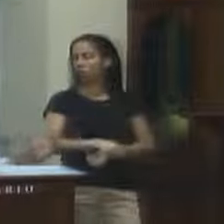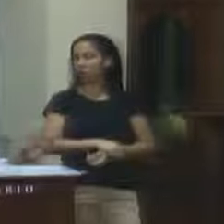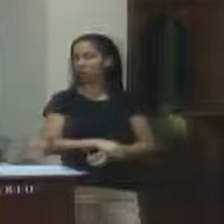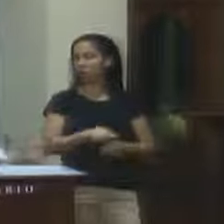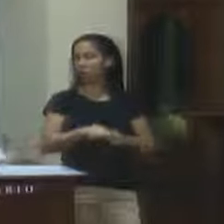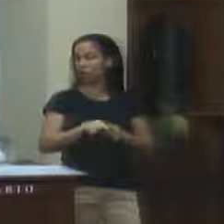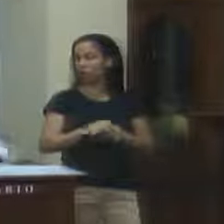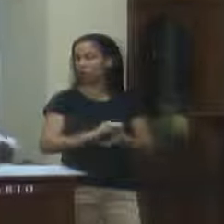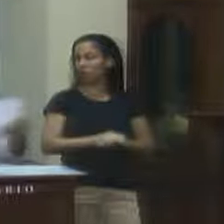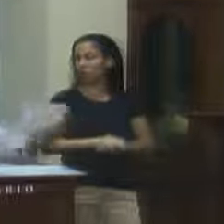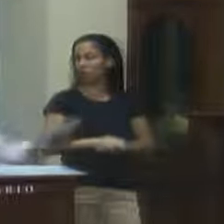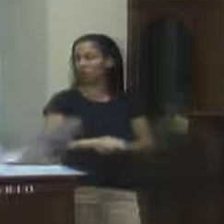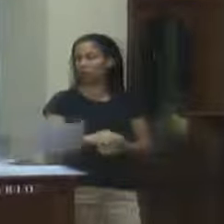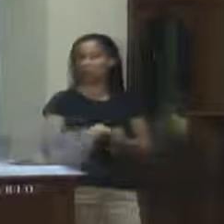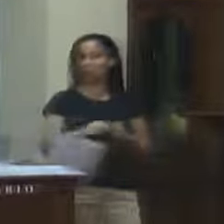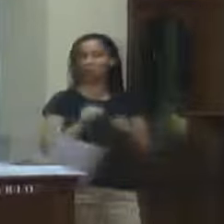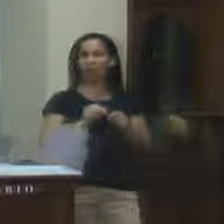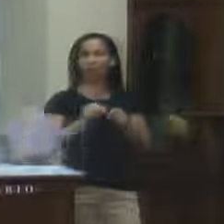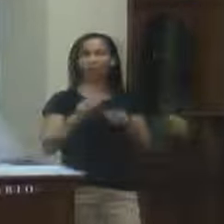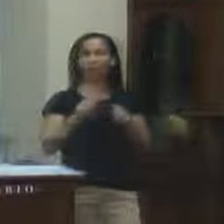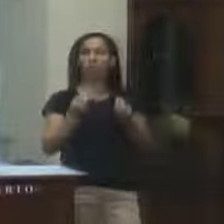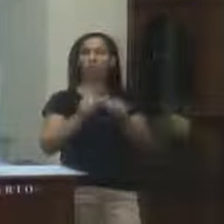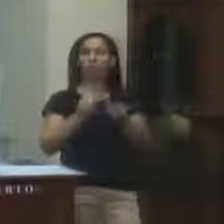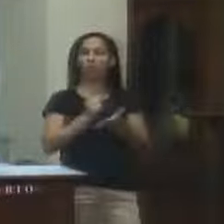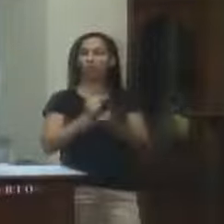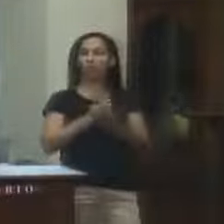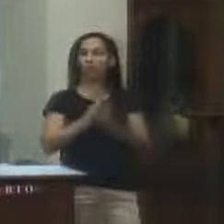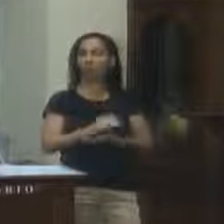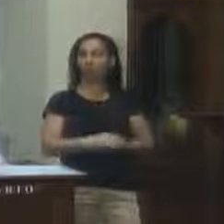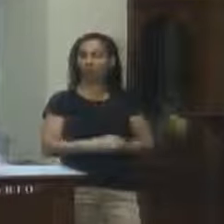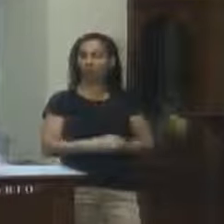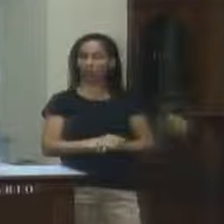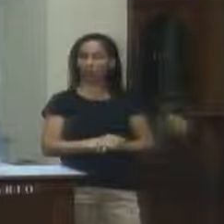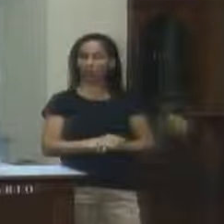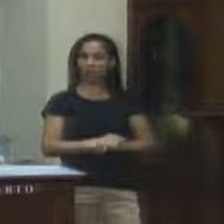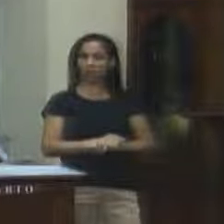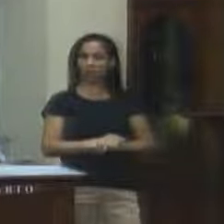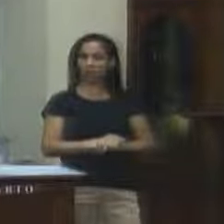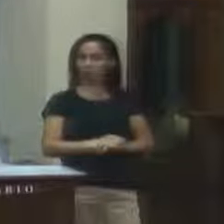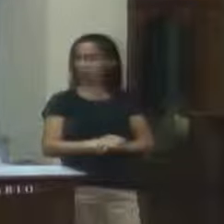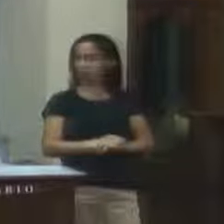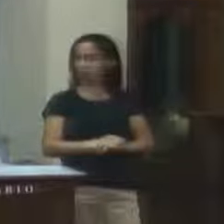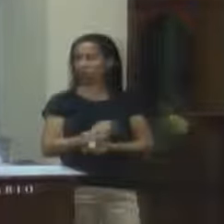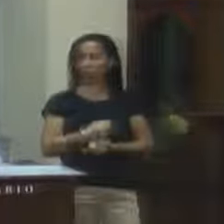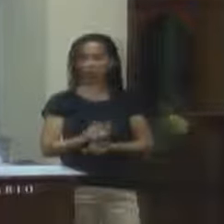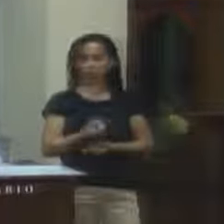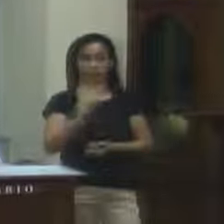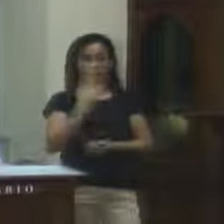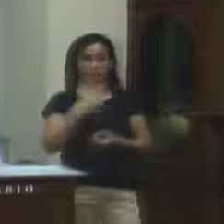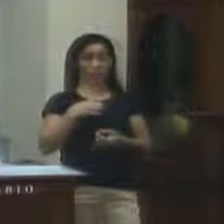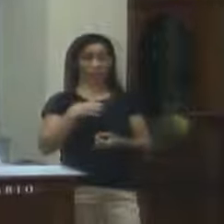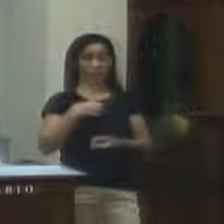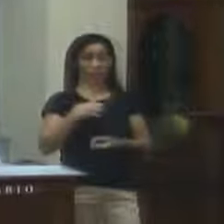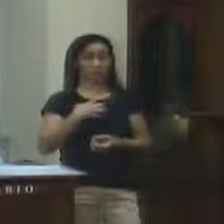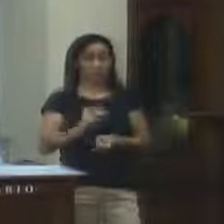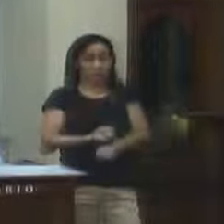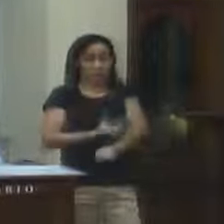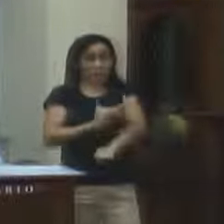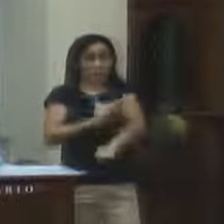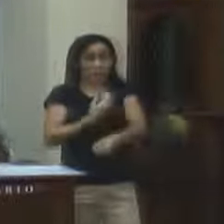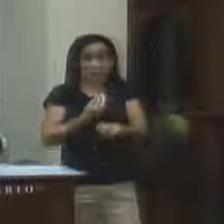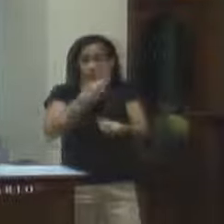marido, nós temos que fazer o quê para pagar R$ 7.500? Então, isso dá um impacto, né, emocional